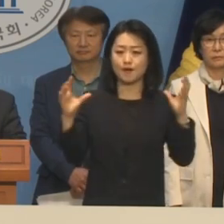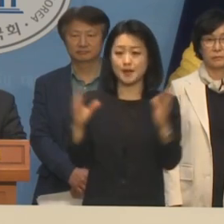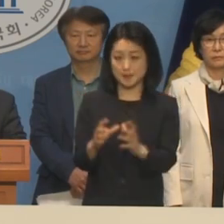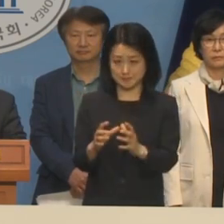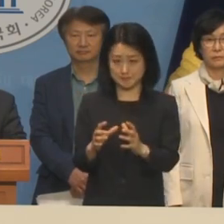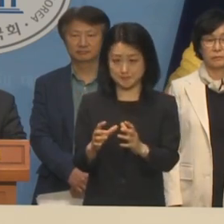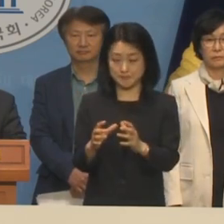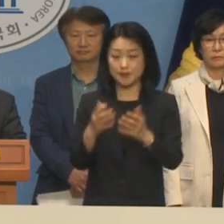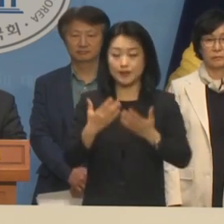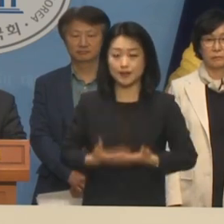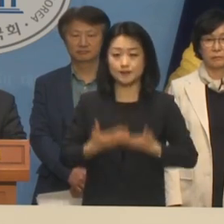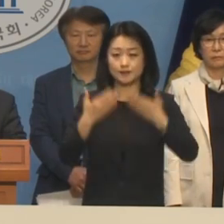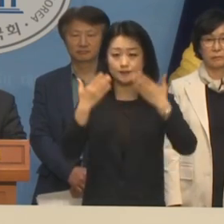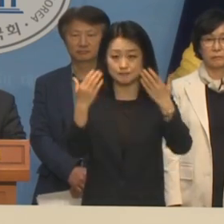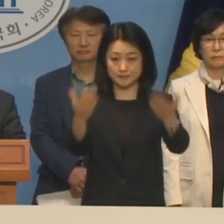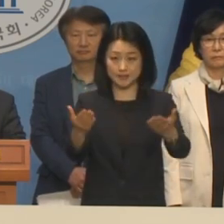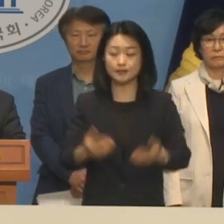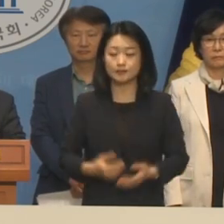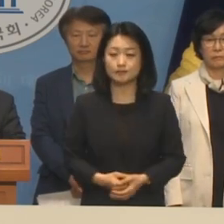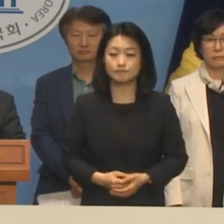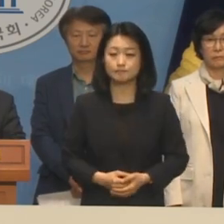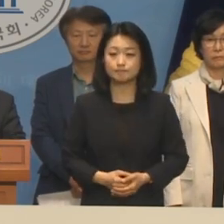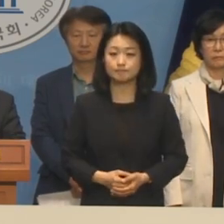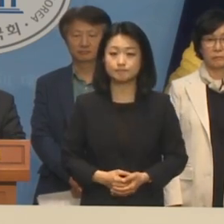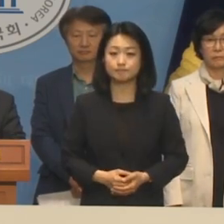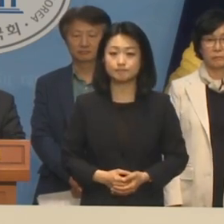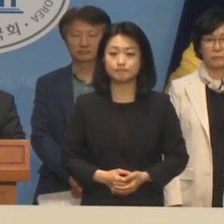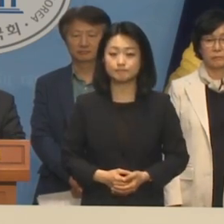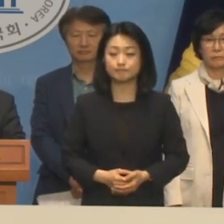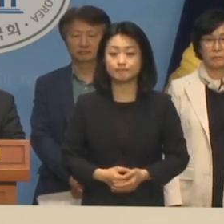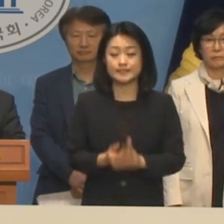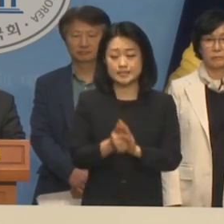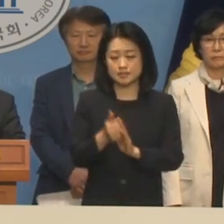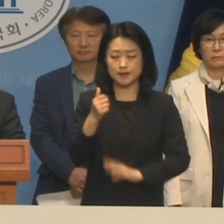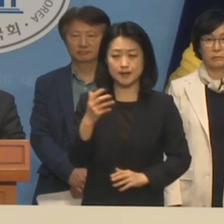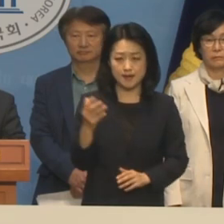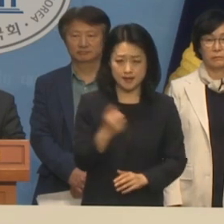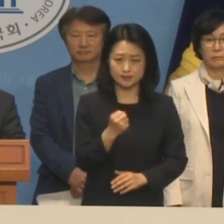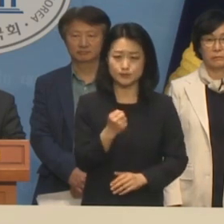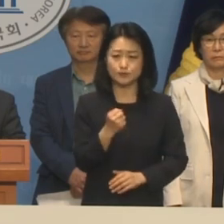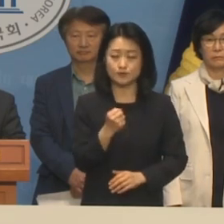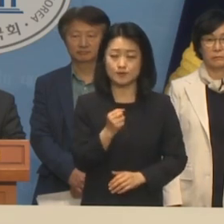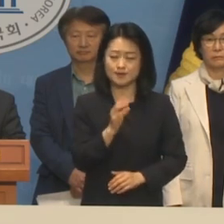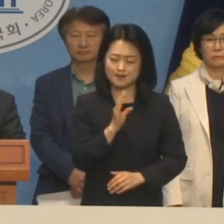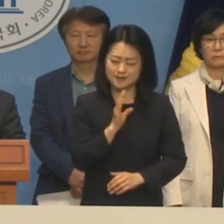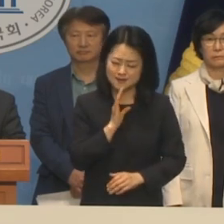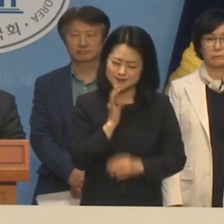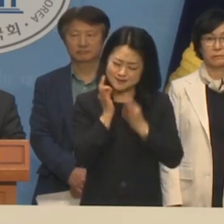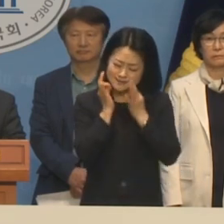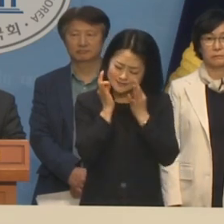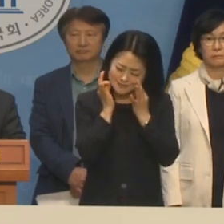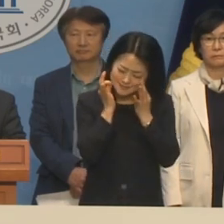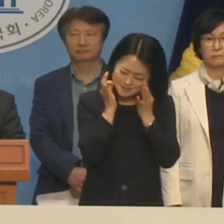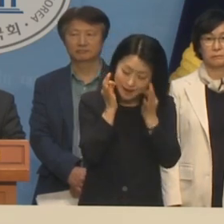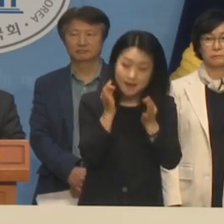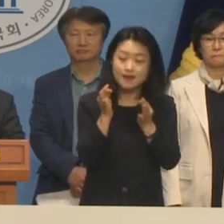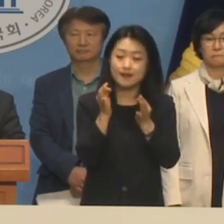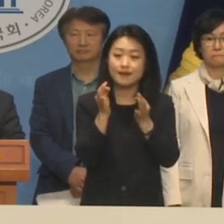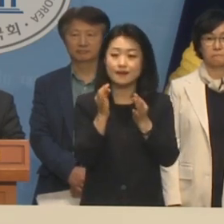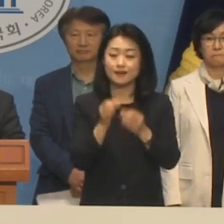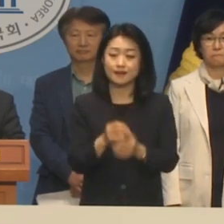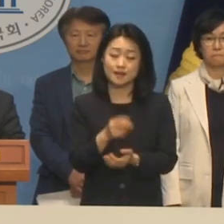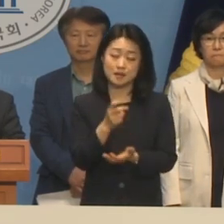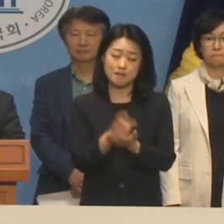것이라는 것을 말씀드립니다. 신락 같은 희망으로 마지막 하루인 오늘까지도